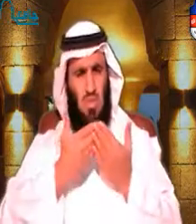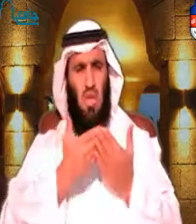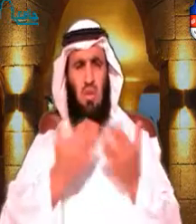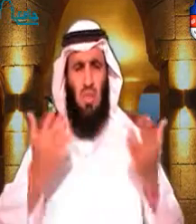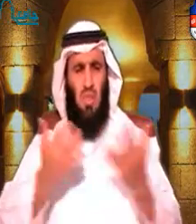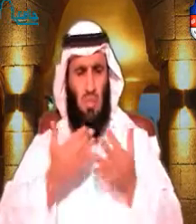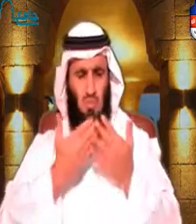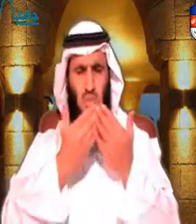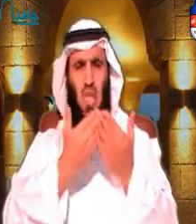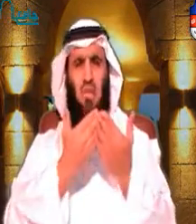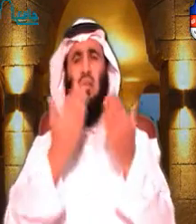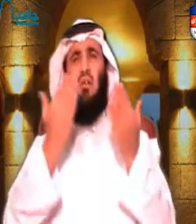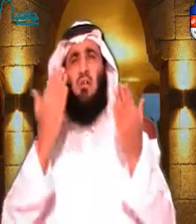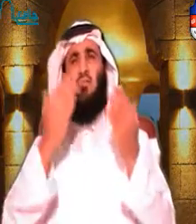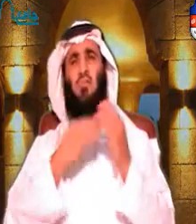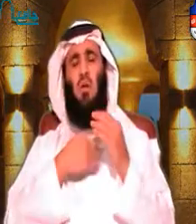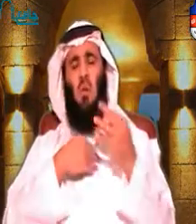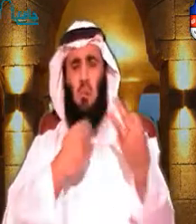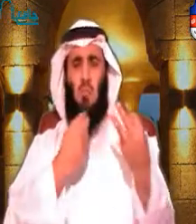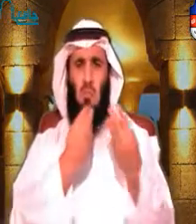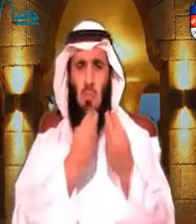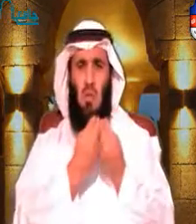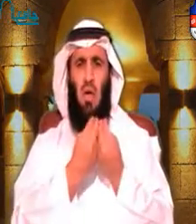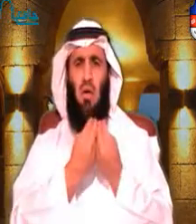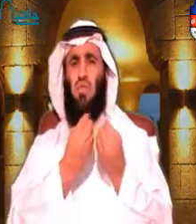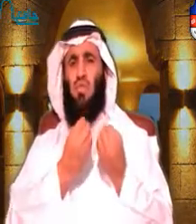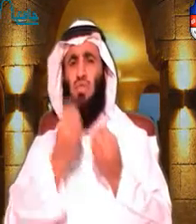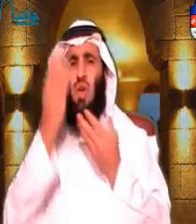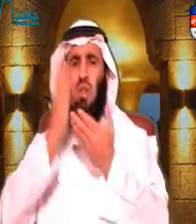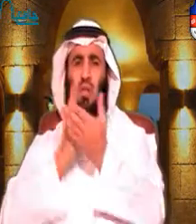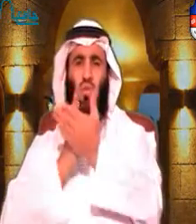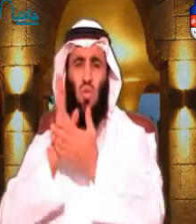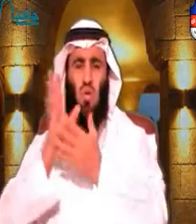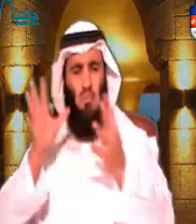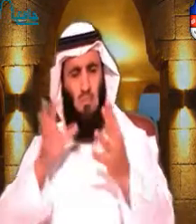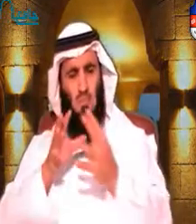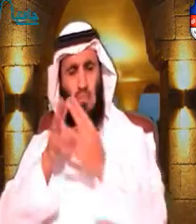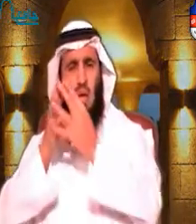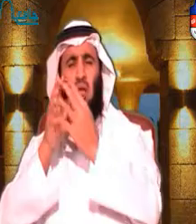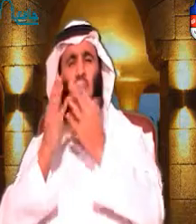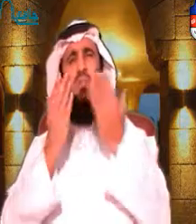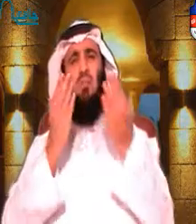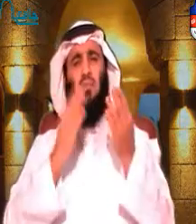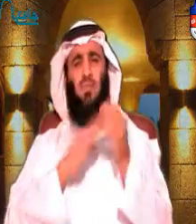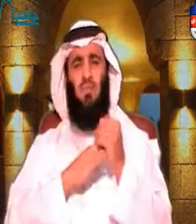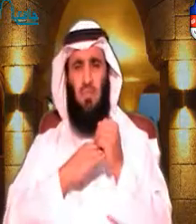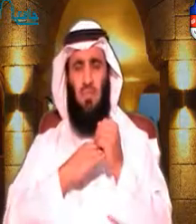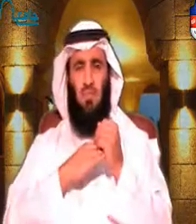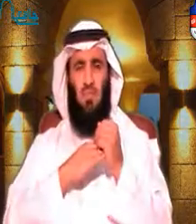عنا راضين، واجمعنا وإياهم في جنات النعيم يا رب العالمين. اللهم